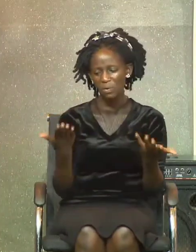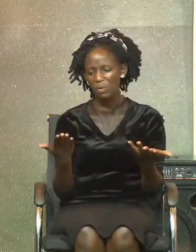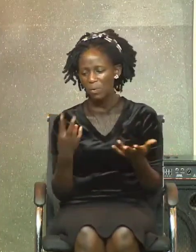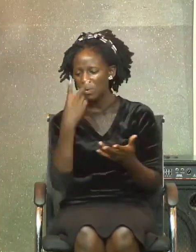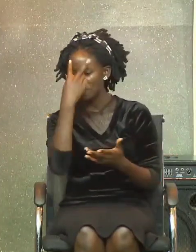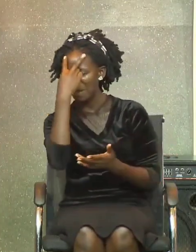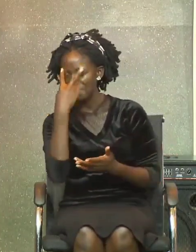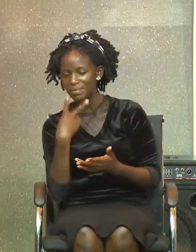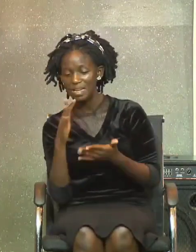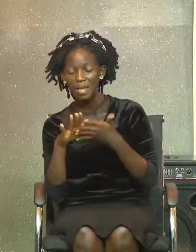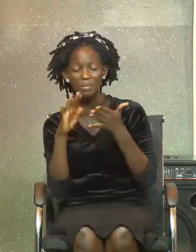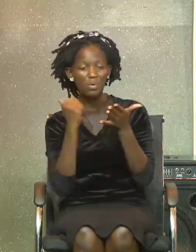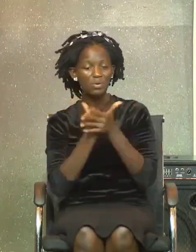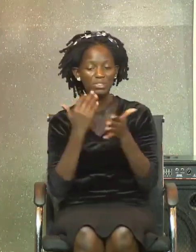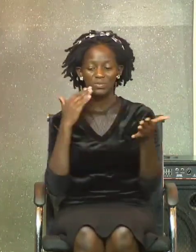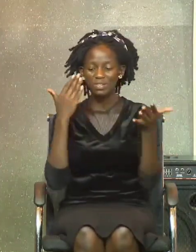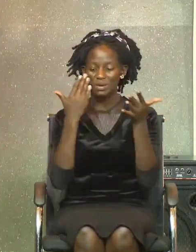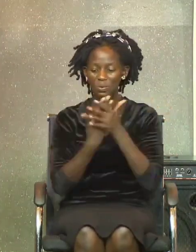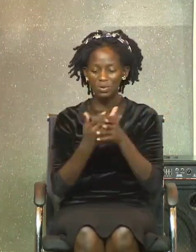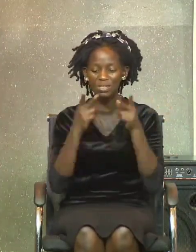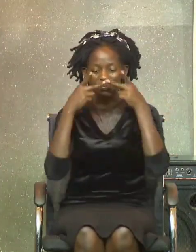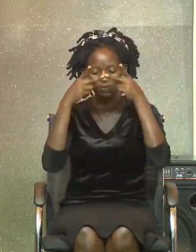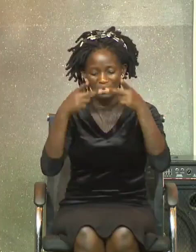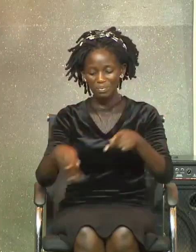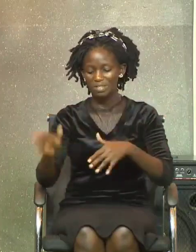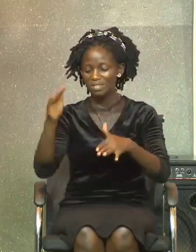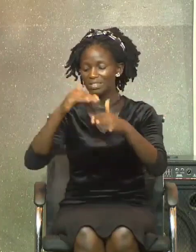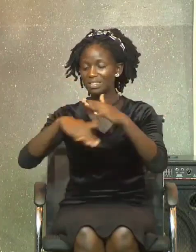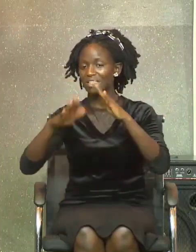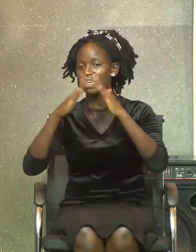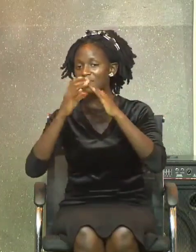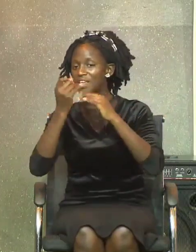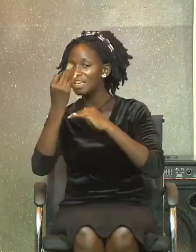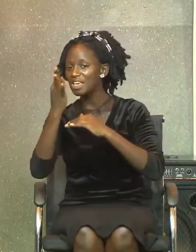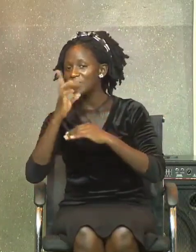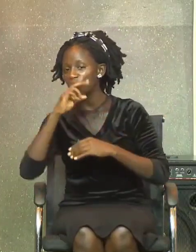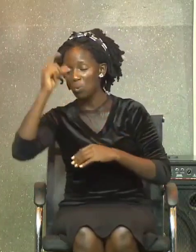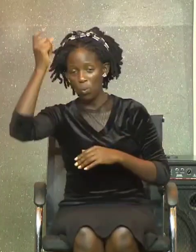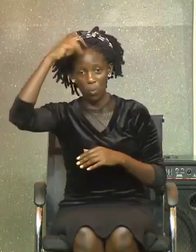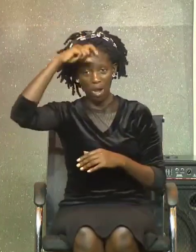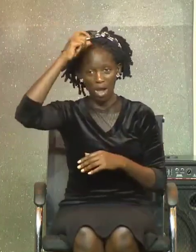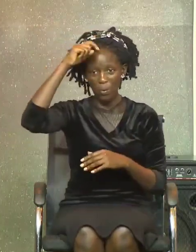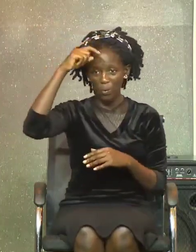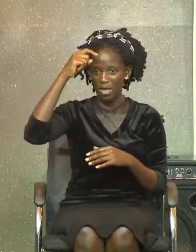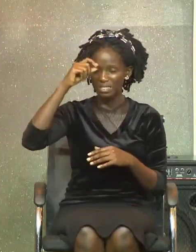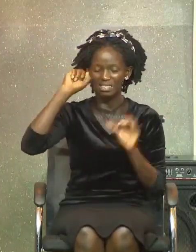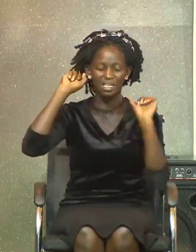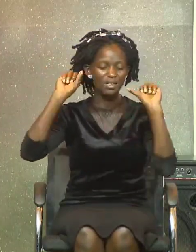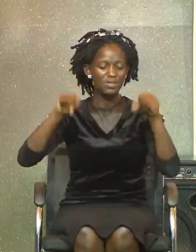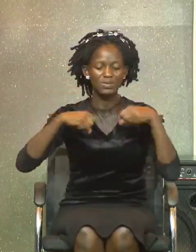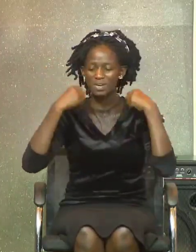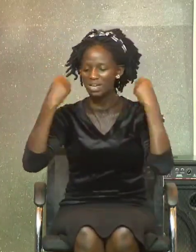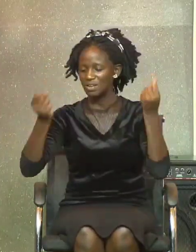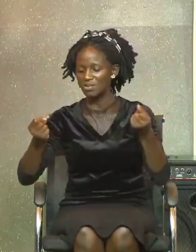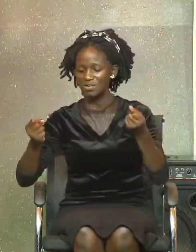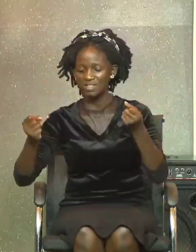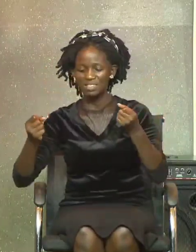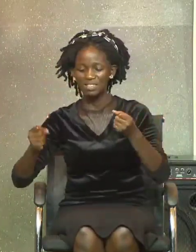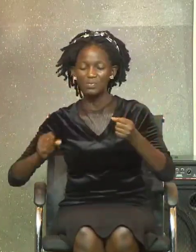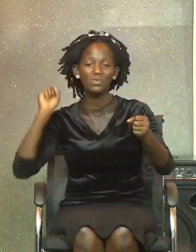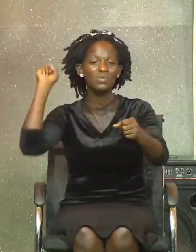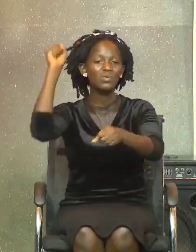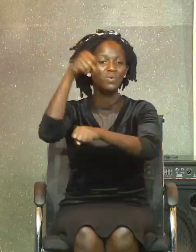bw'emirembe mu maka bw'obeera omugezi ennyo tosobola kuwangaaza bufumbo